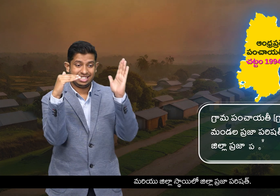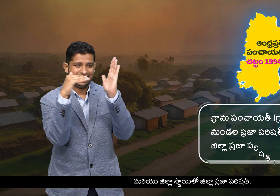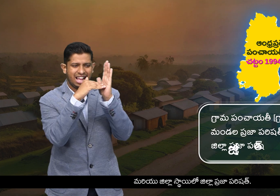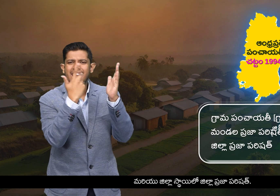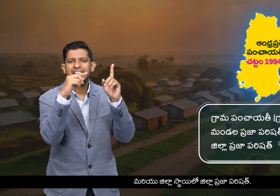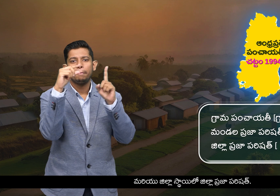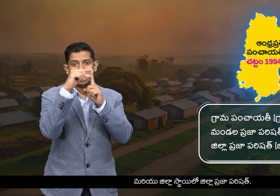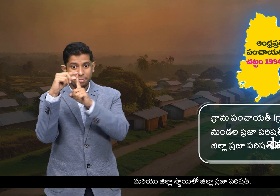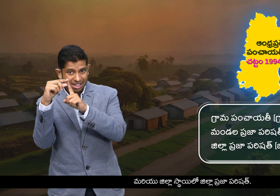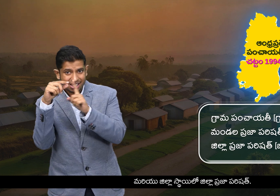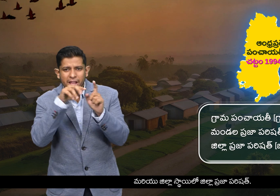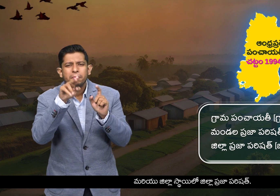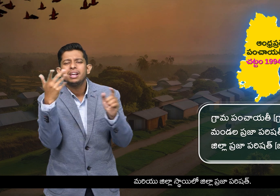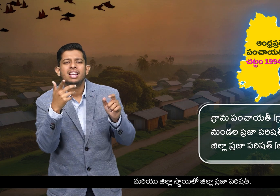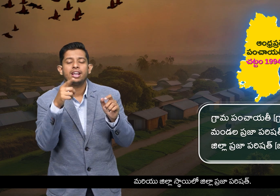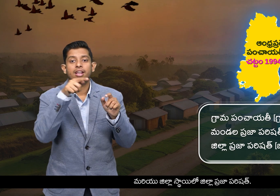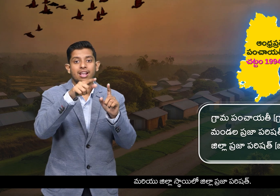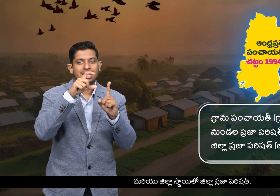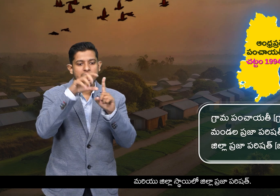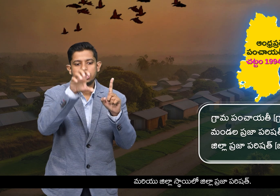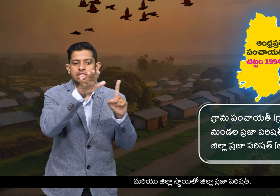మరియు జిల్లా స్థాయిలో జిల్లా ప్రజా పరిషత్.